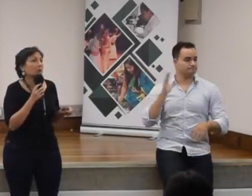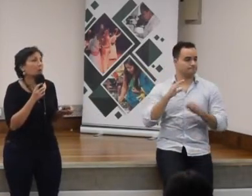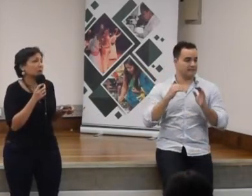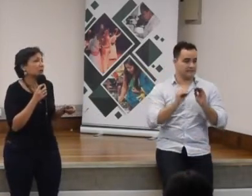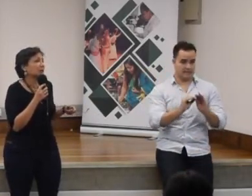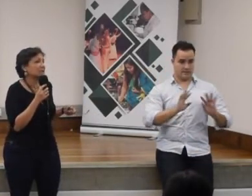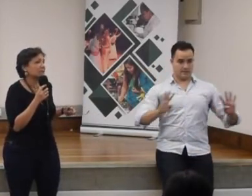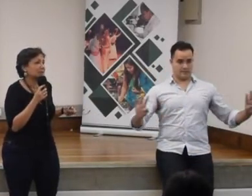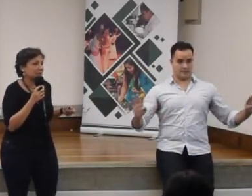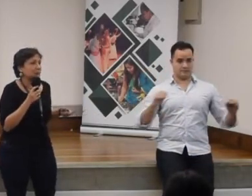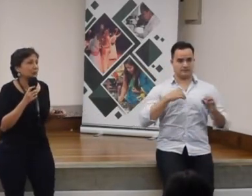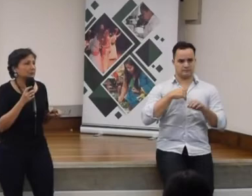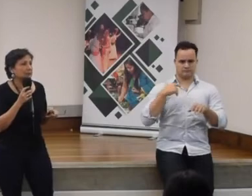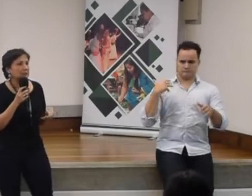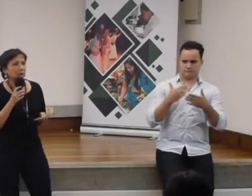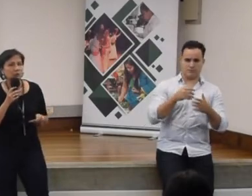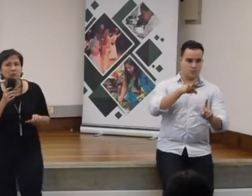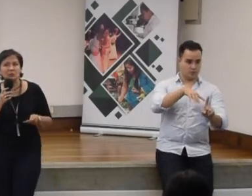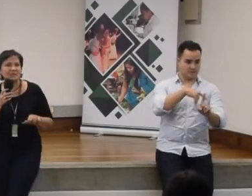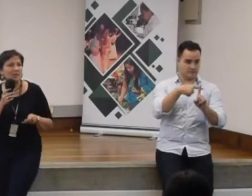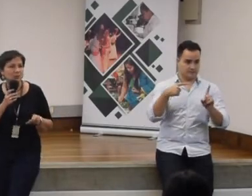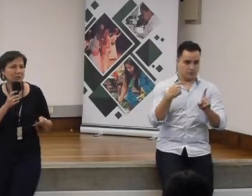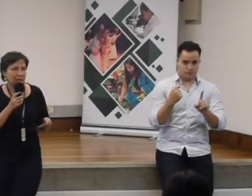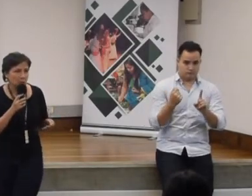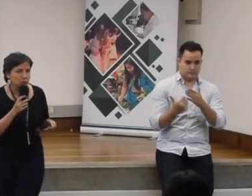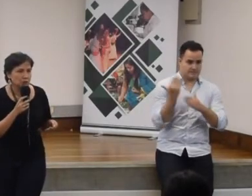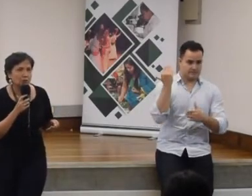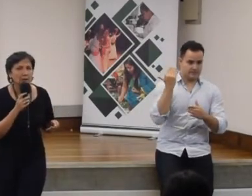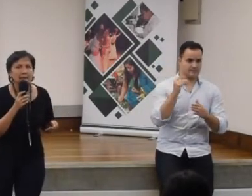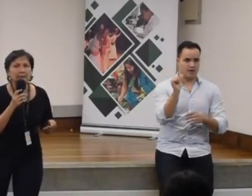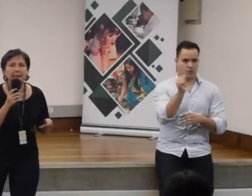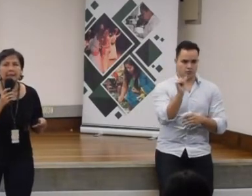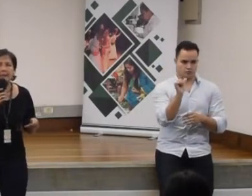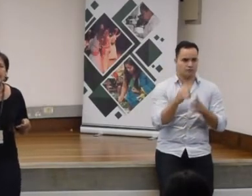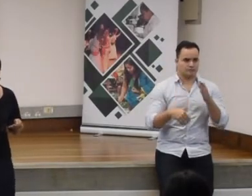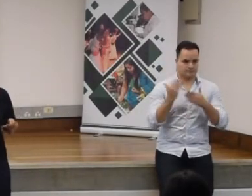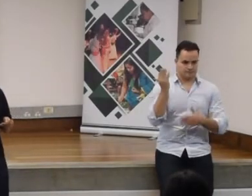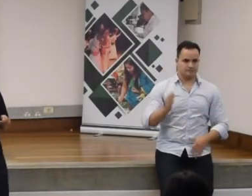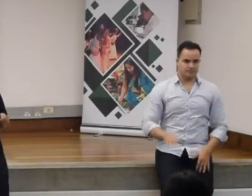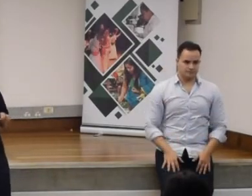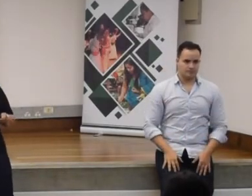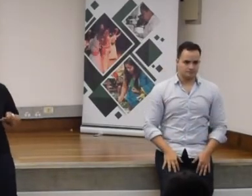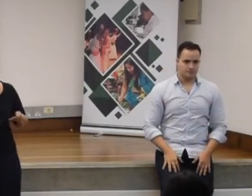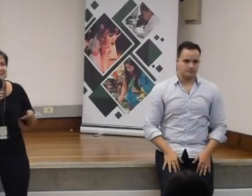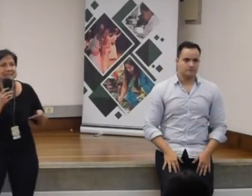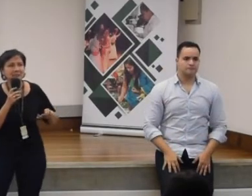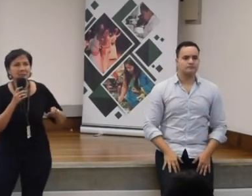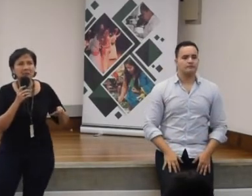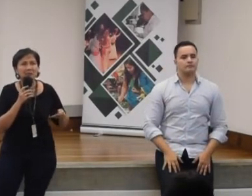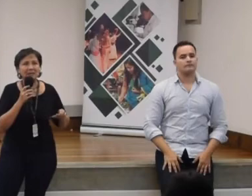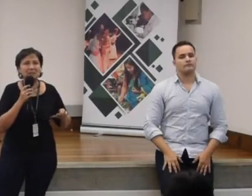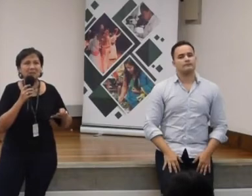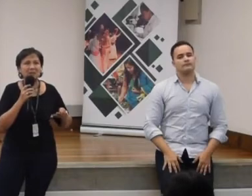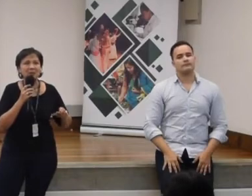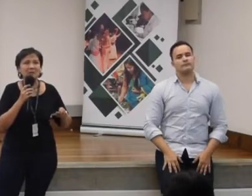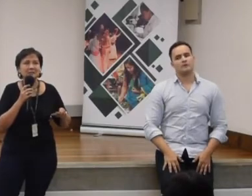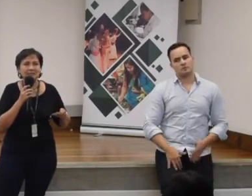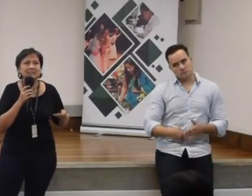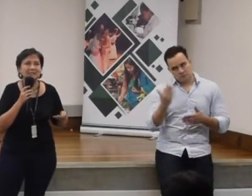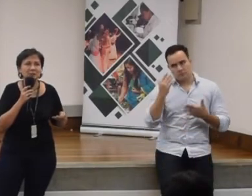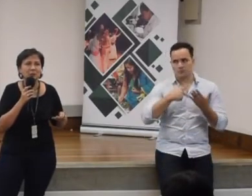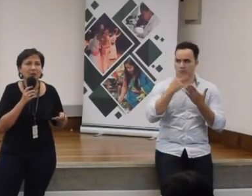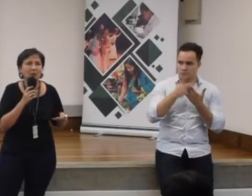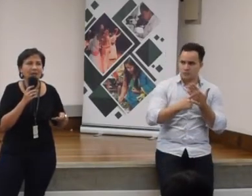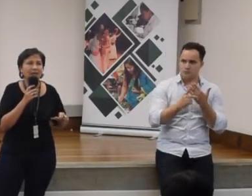que lleva 4 meses y medio. Nosotros empezamos en agosto y es una iniciativa bebé, pero que